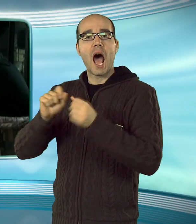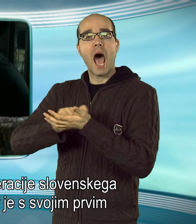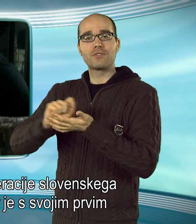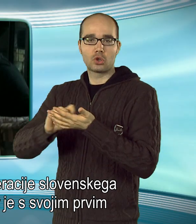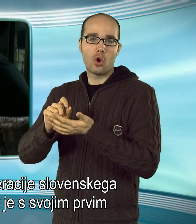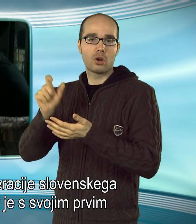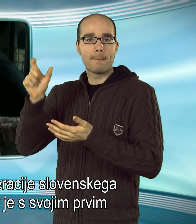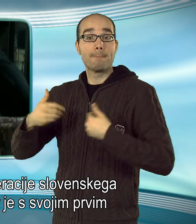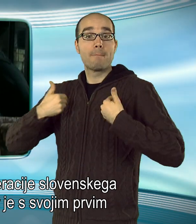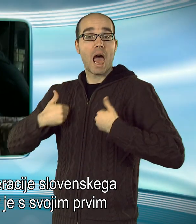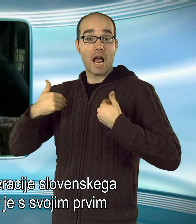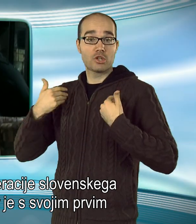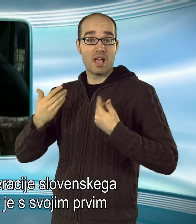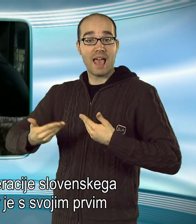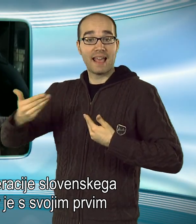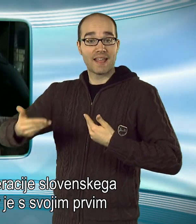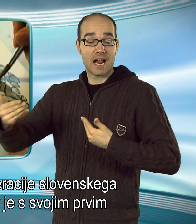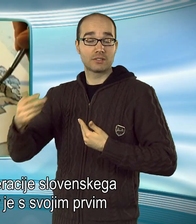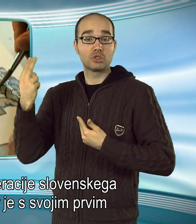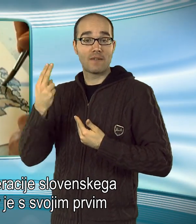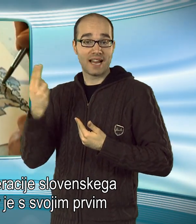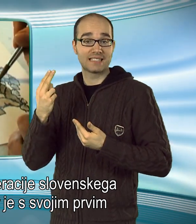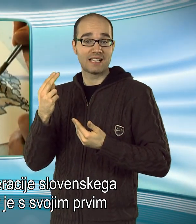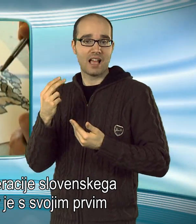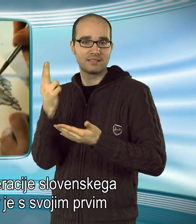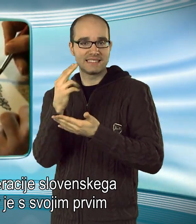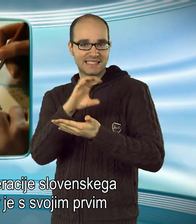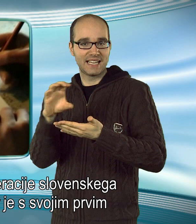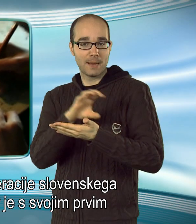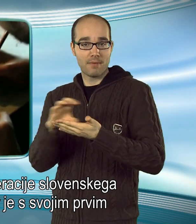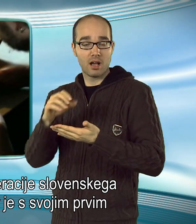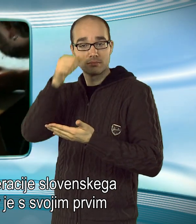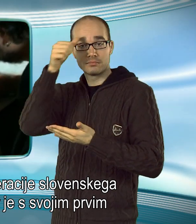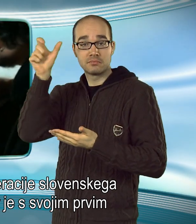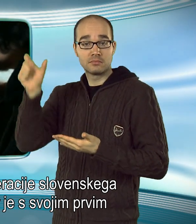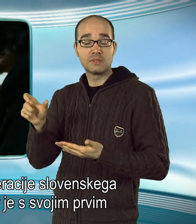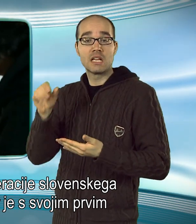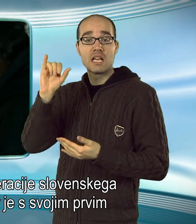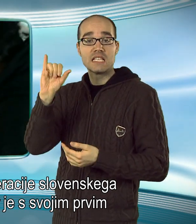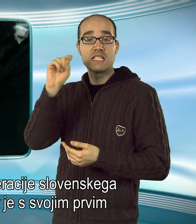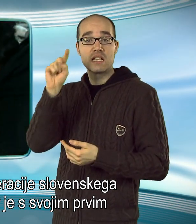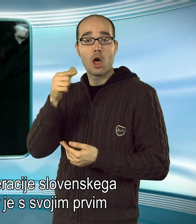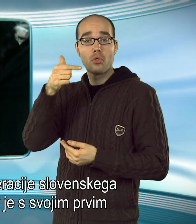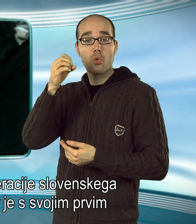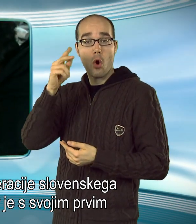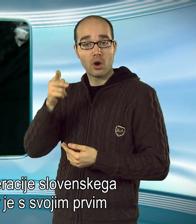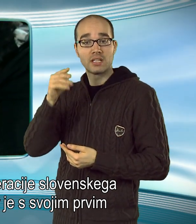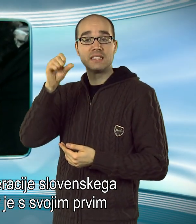Avtor mlajše generacije slovenskega stripa, Iztok Siter, je s svojim prvim stripom albumske dolžine Sperma in